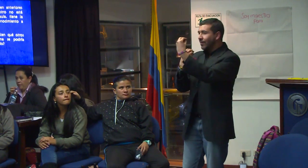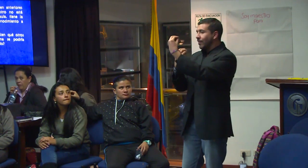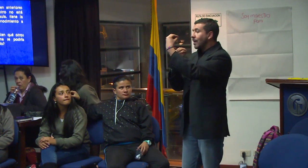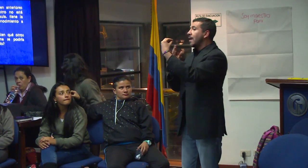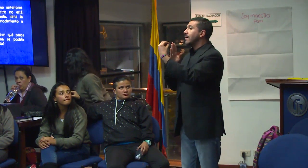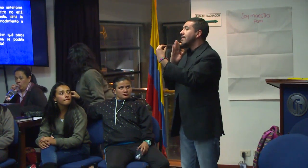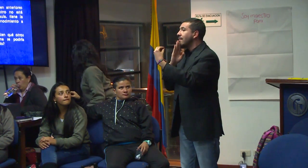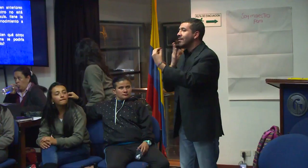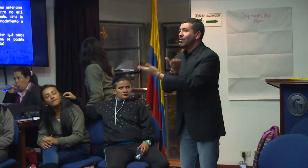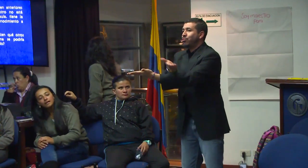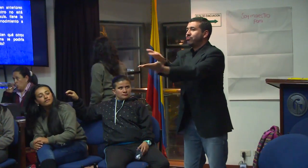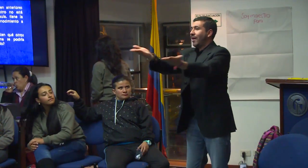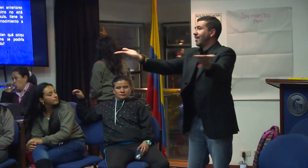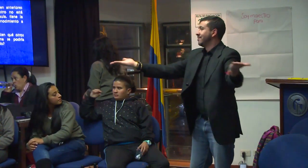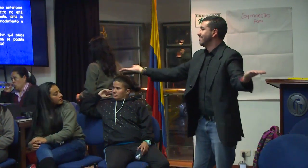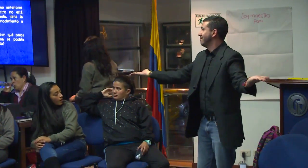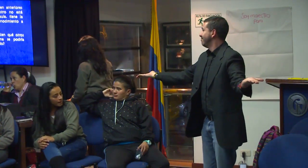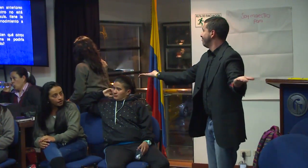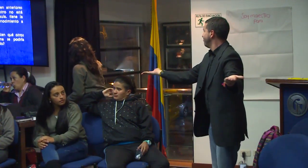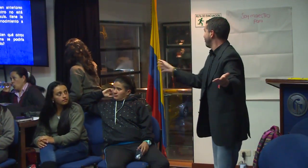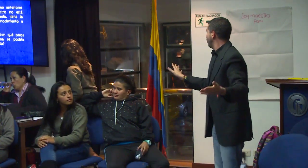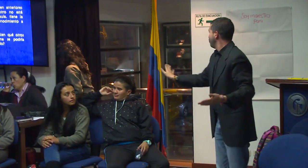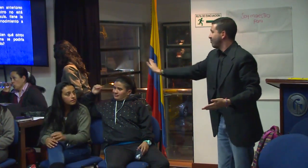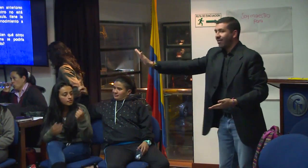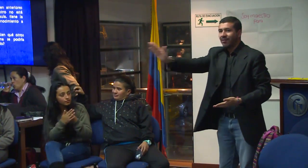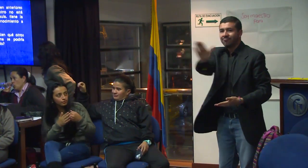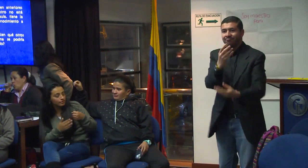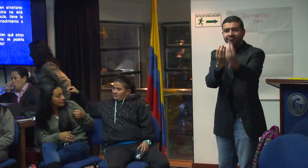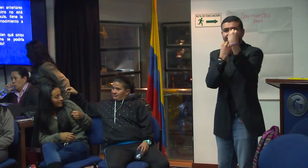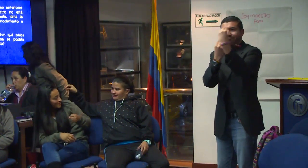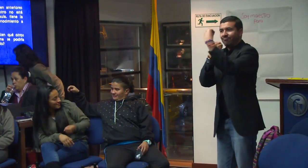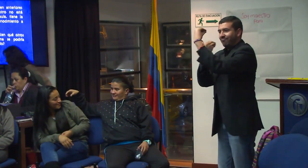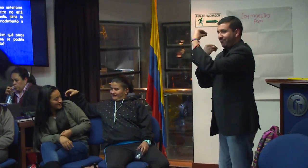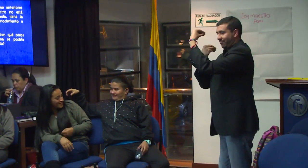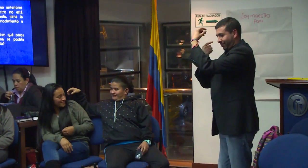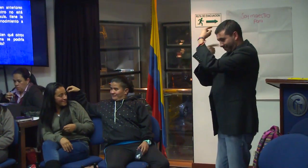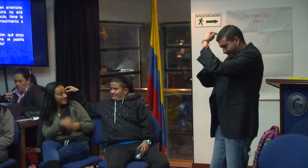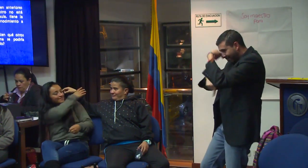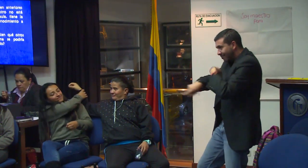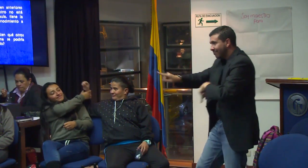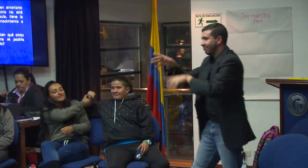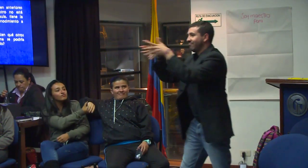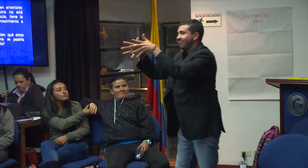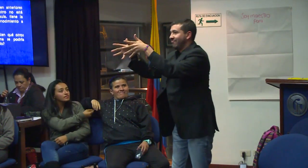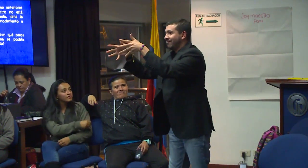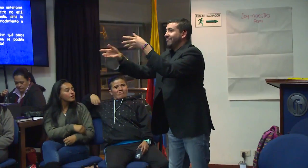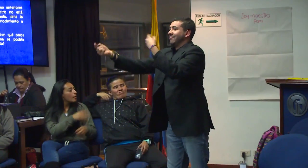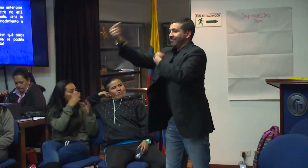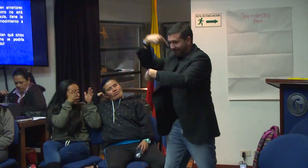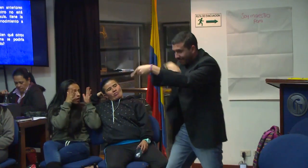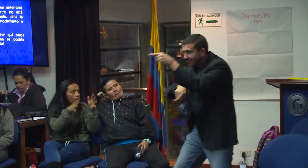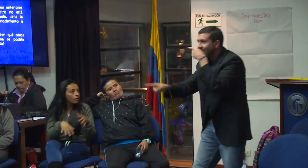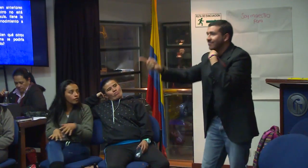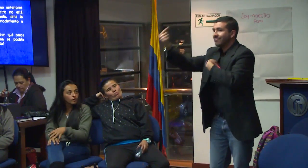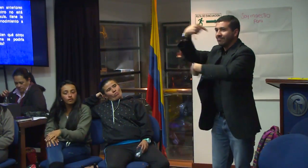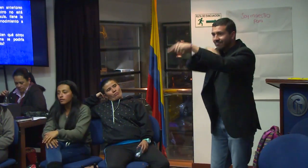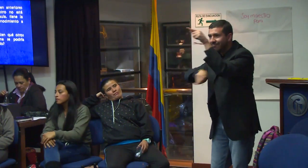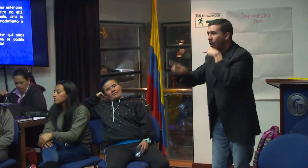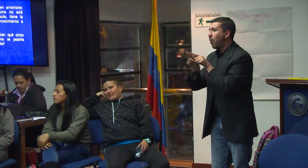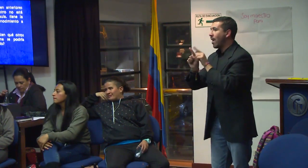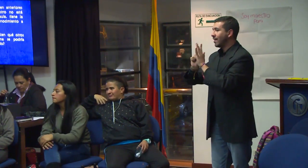a dar clases de pedagogía, pero quienes me han enseñado han sido ustedes. Ustedes son los que me han formado en pedagogía. Y de esa manera